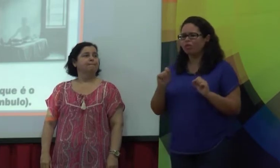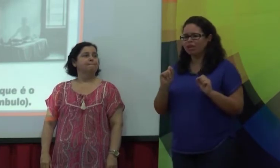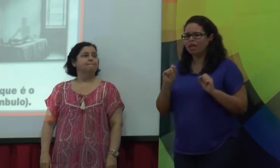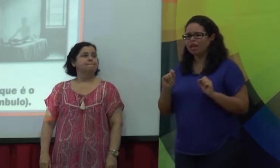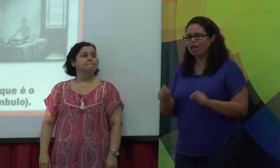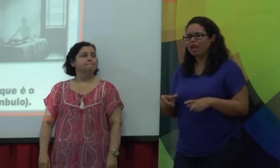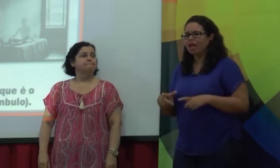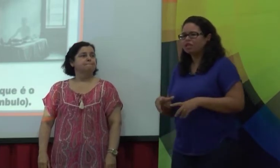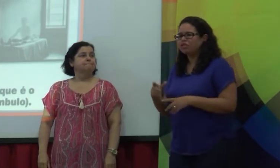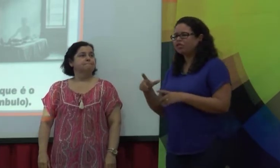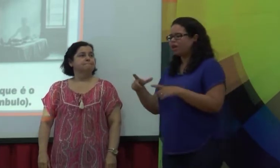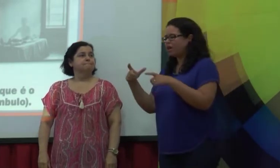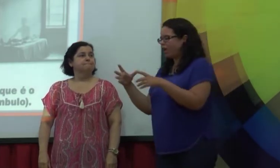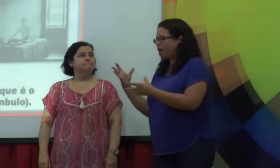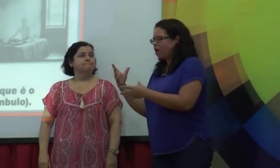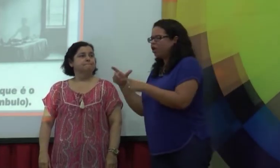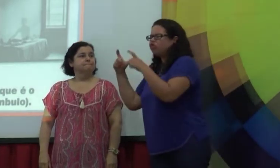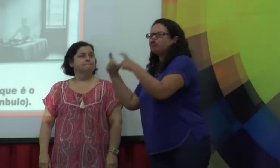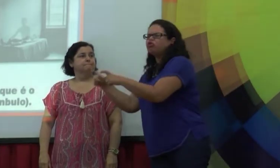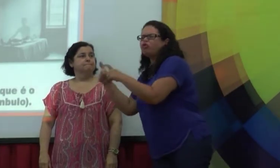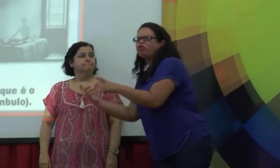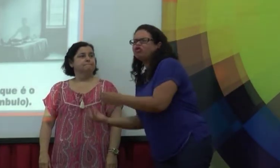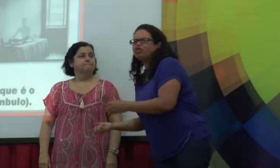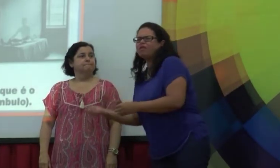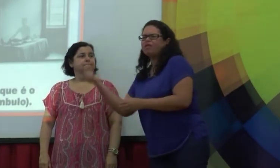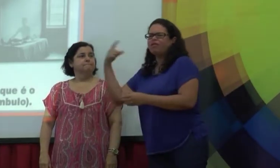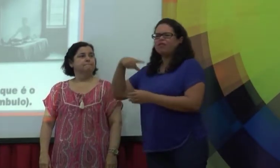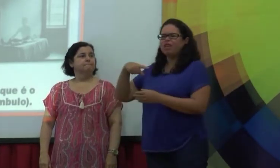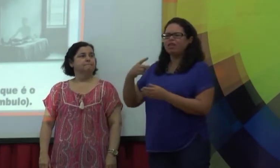ele pesquisou através da ciência.